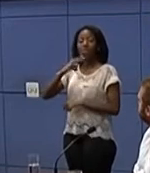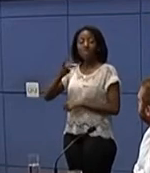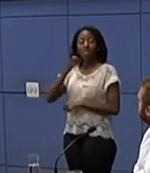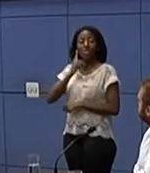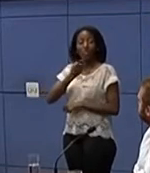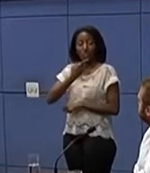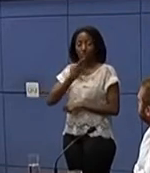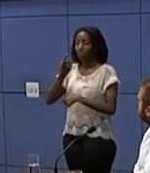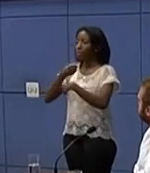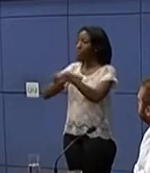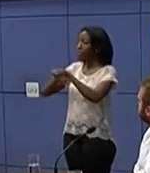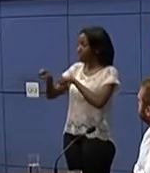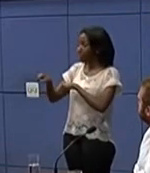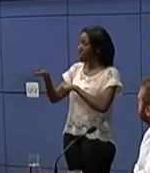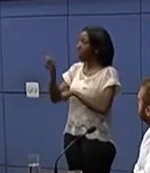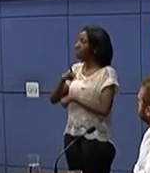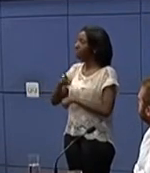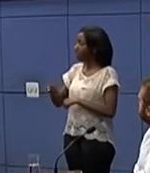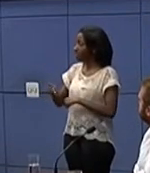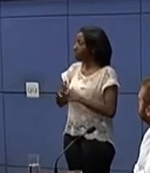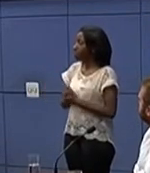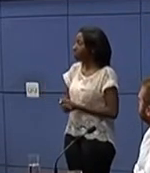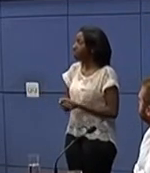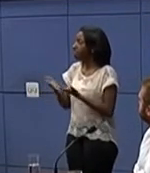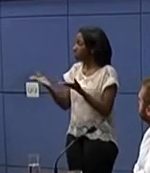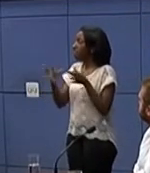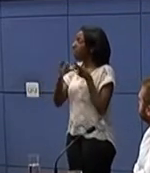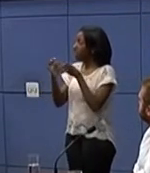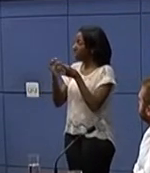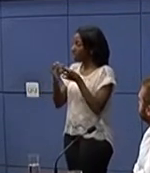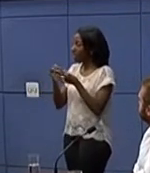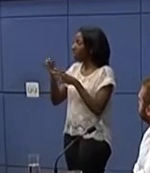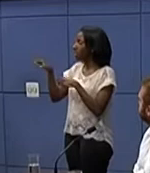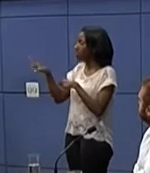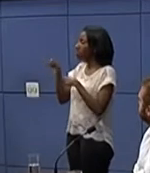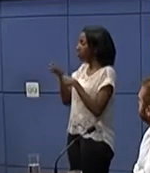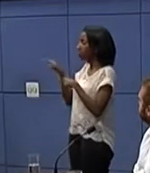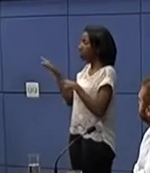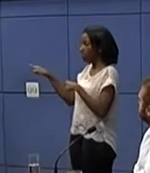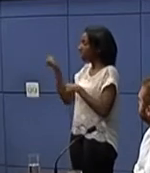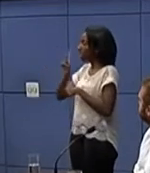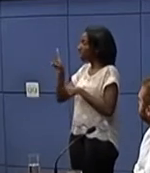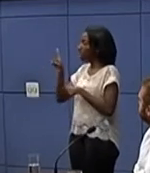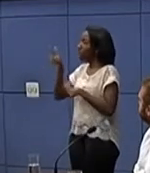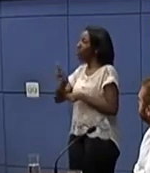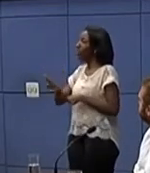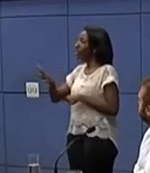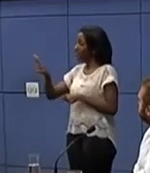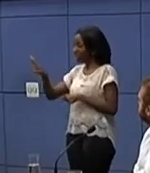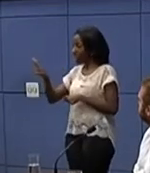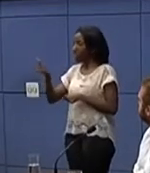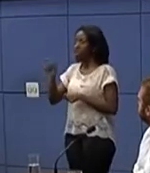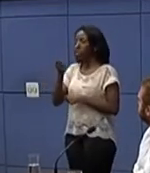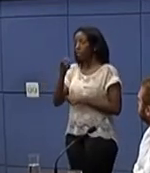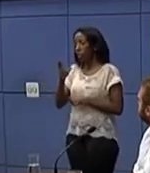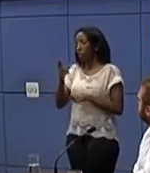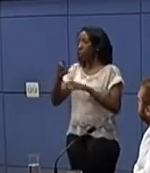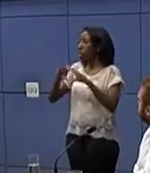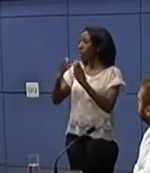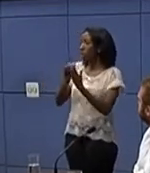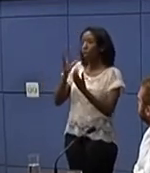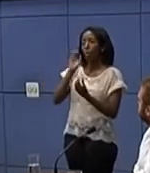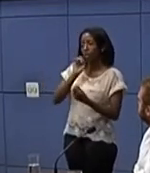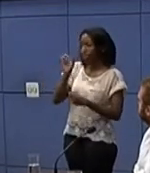formação de professores. Então, eu fui indicada, não pela minha universidade e nem pela comunidade ouvinte. Eu